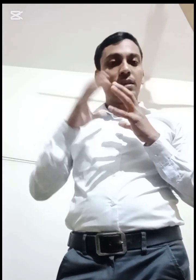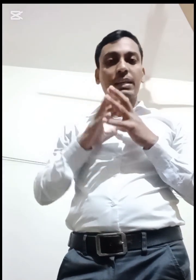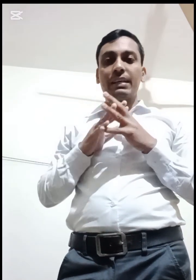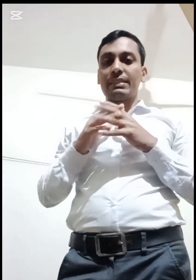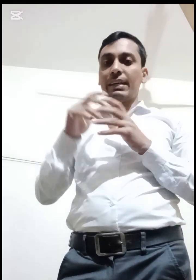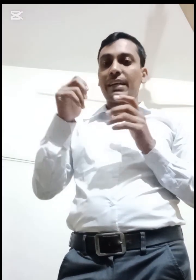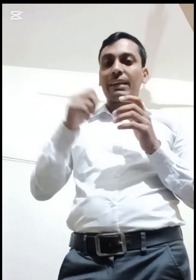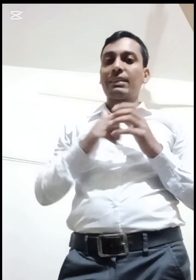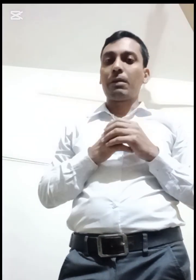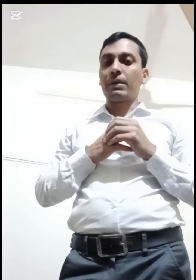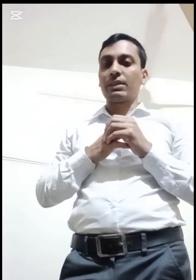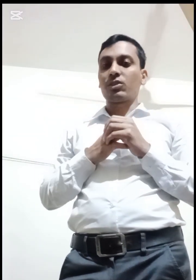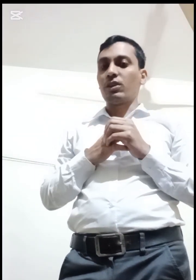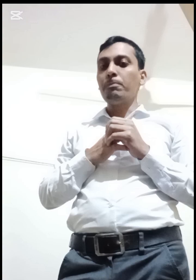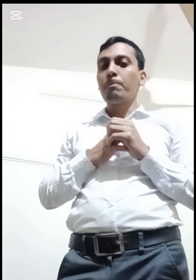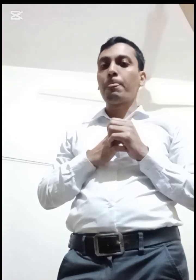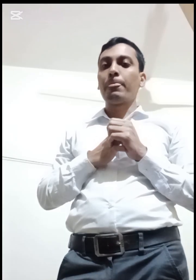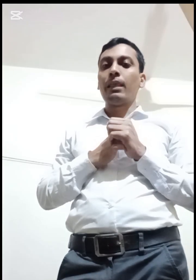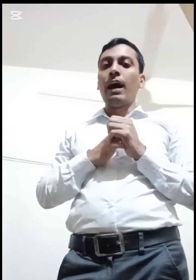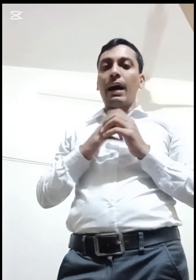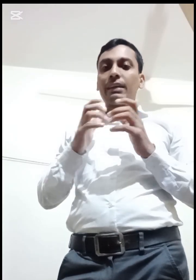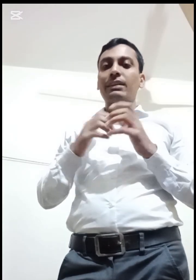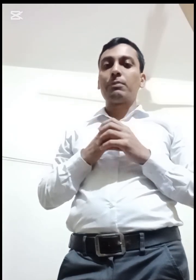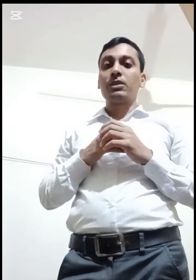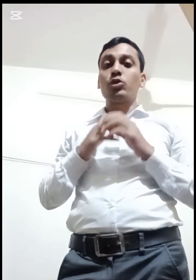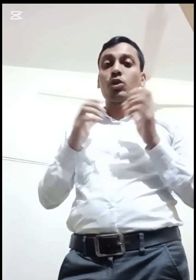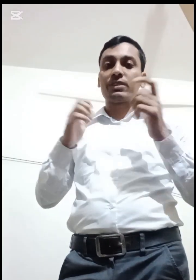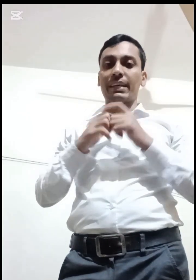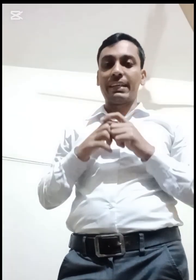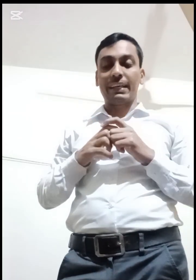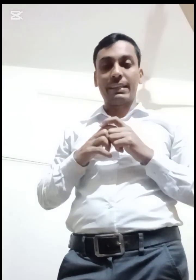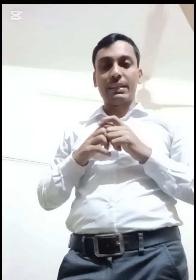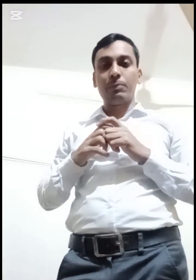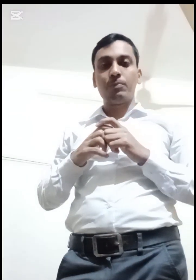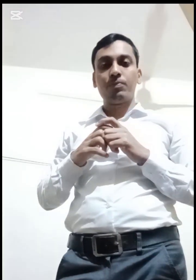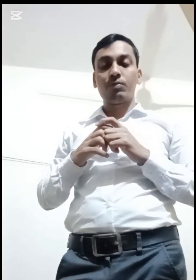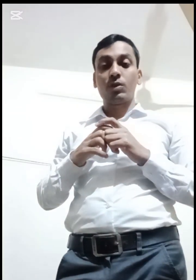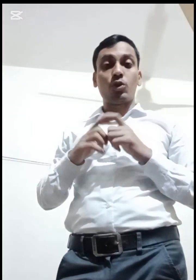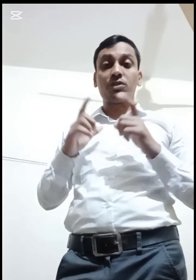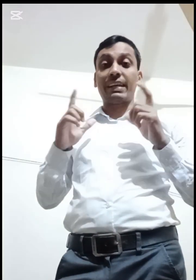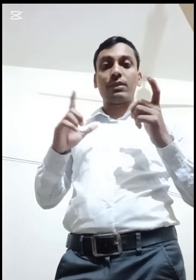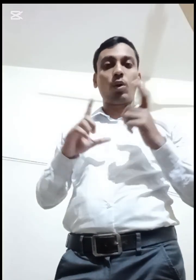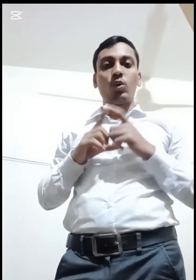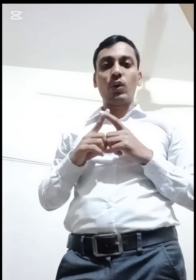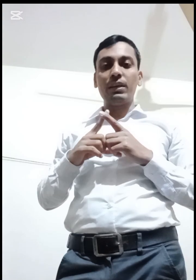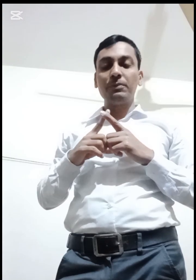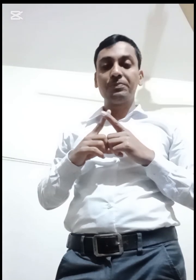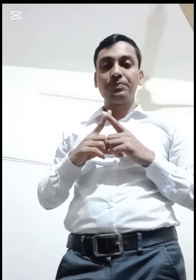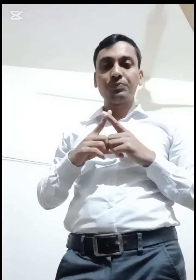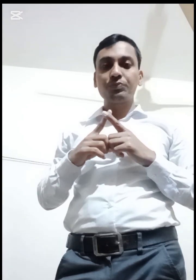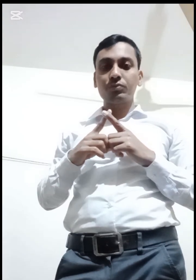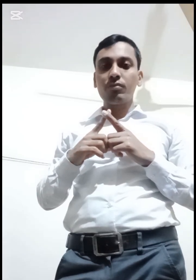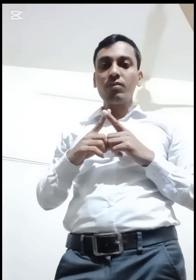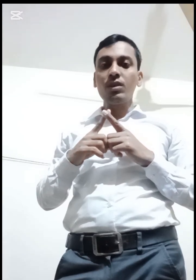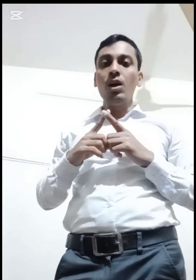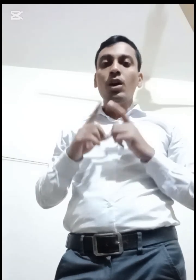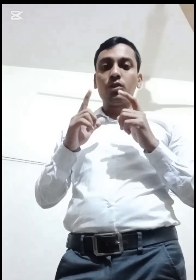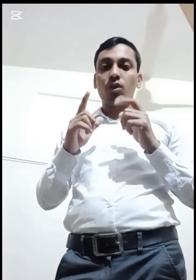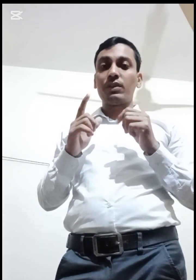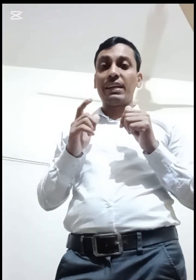ঠিক আছে, এই একটা টাইপে কাজ করে। আরেকটা টাইপ হচ্ছে শর্ট সার্কিটের ক্ষেত্রে। শর্ট সার্কিট কখন হয়? যখন এর